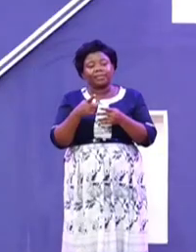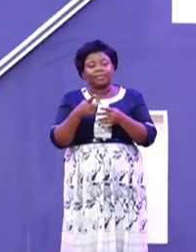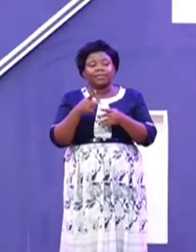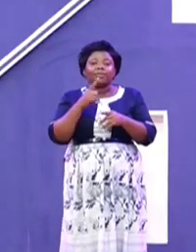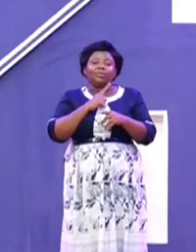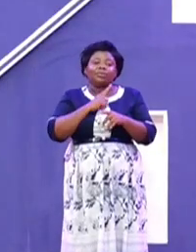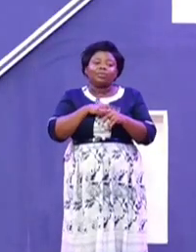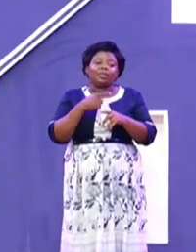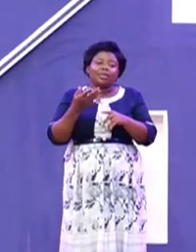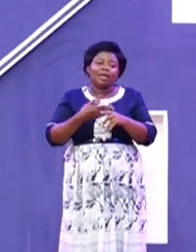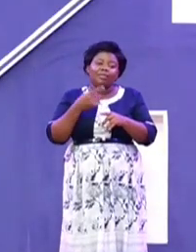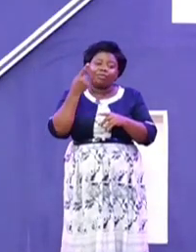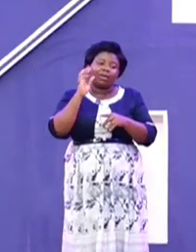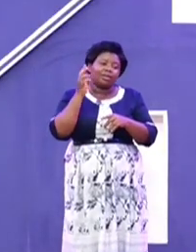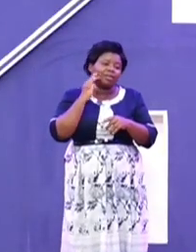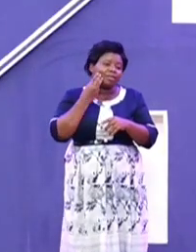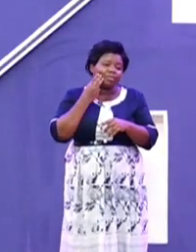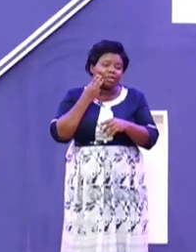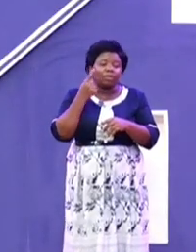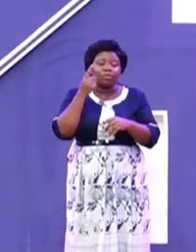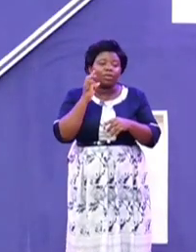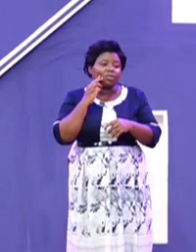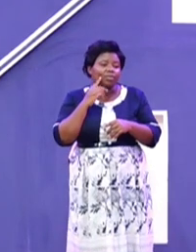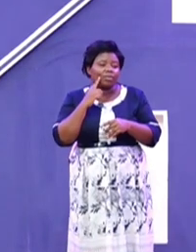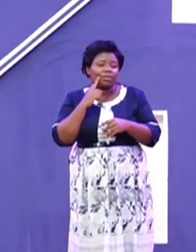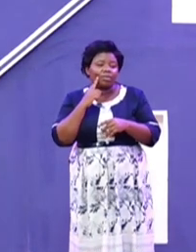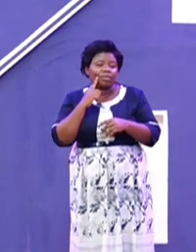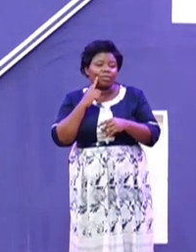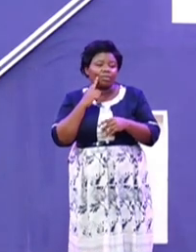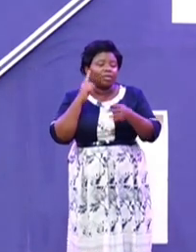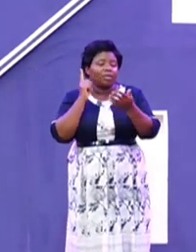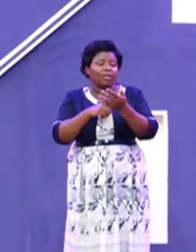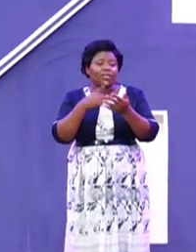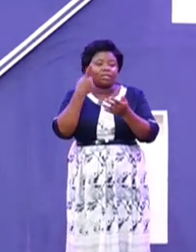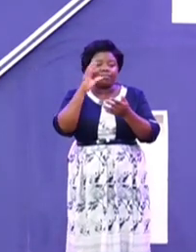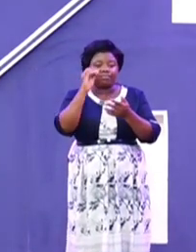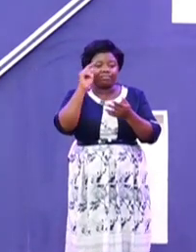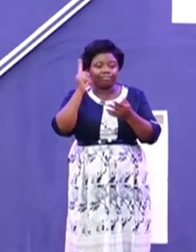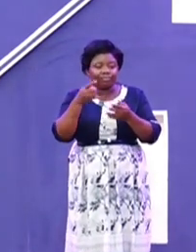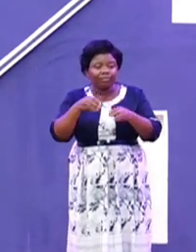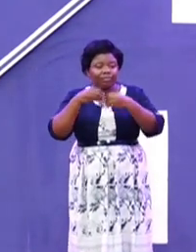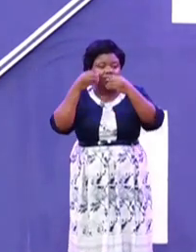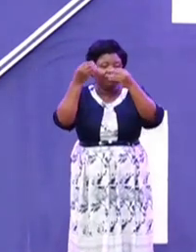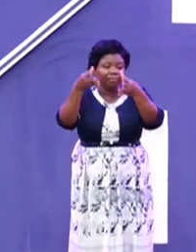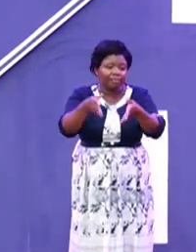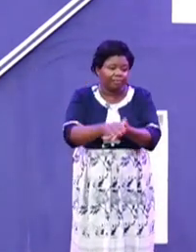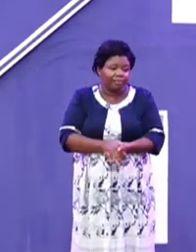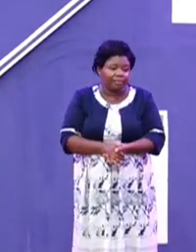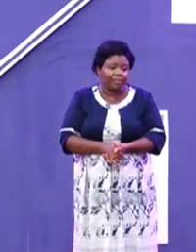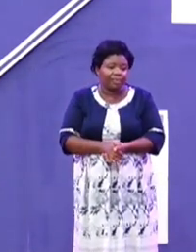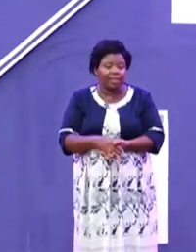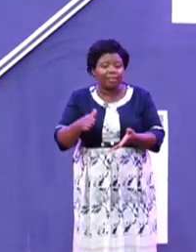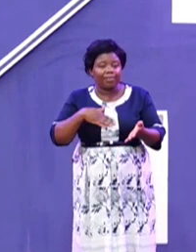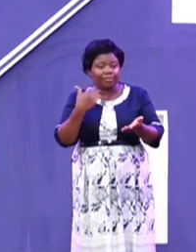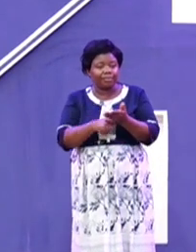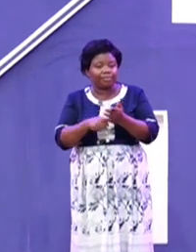wembanga nina 1M then that 1M nzija kwoyiza eti 10,000 n'empaayo kati nze